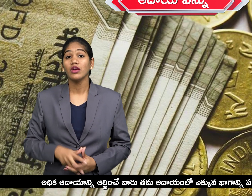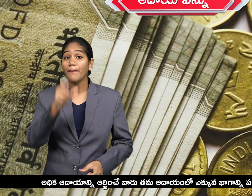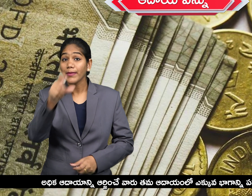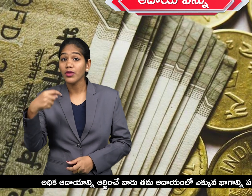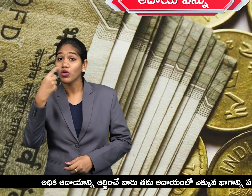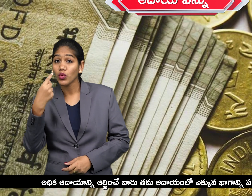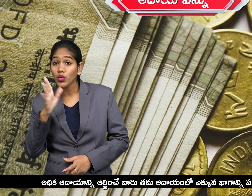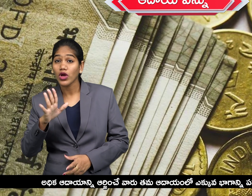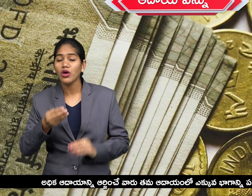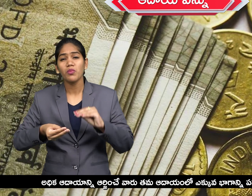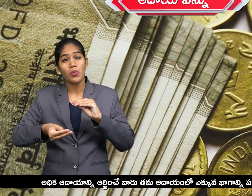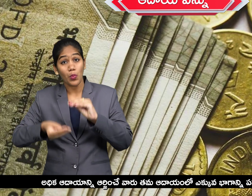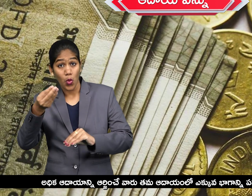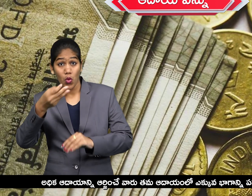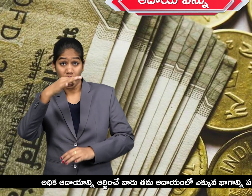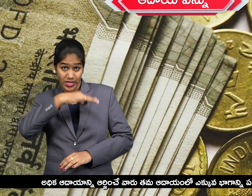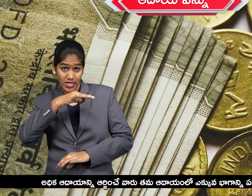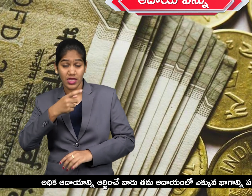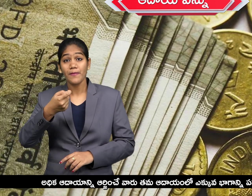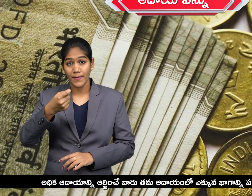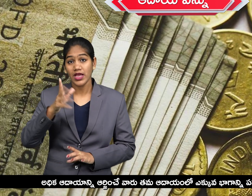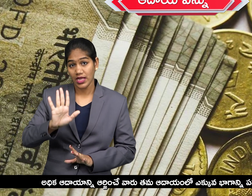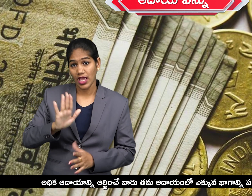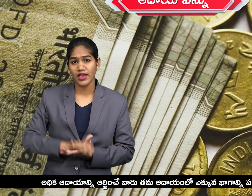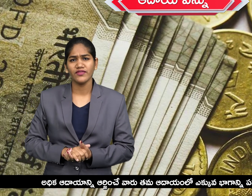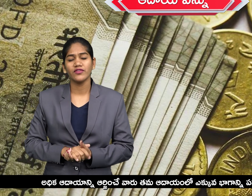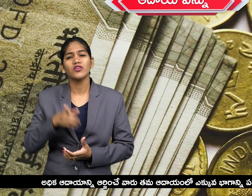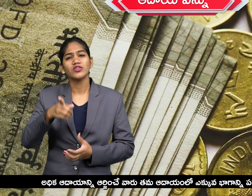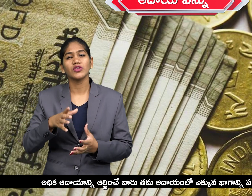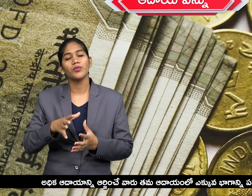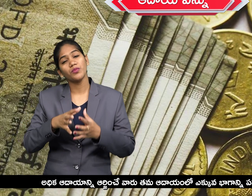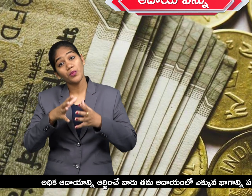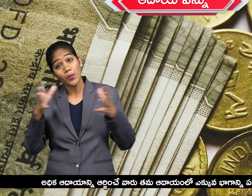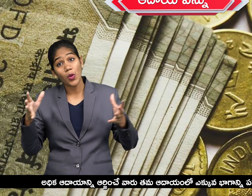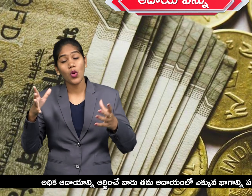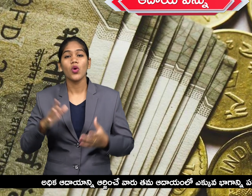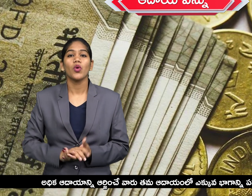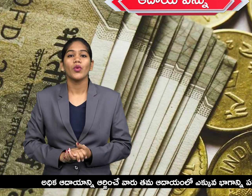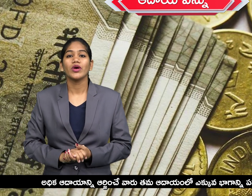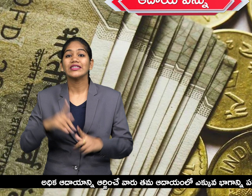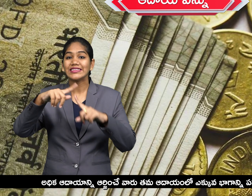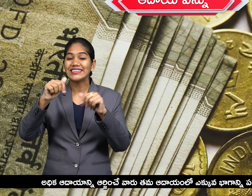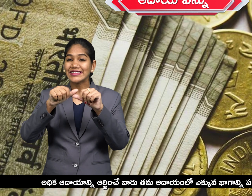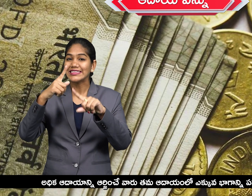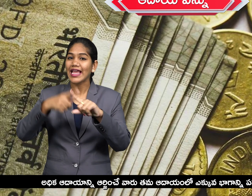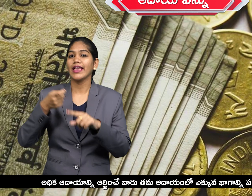అధిక ఆదాయాన్ని ఆర్జించేవారు తమ ఆదాయంలో ఎక్కువ భాగాన్ని పన్నుగా చెల్లించాలి.